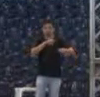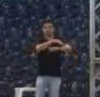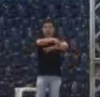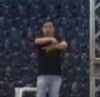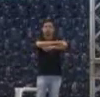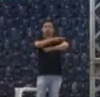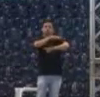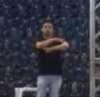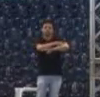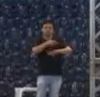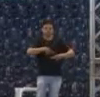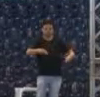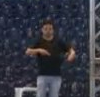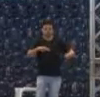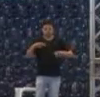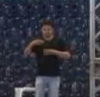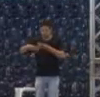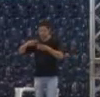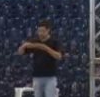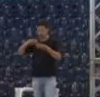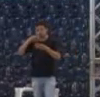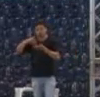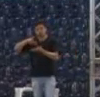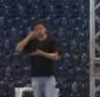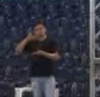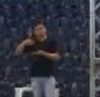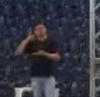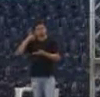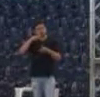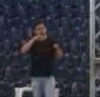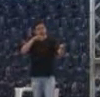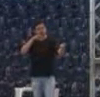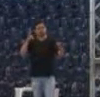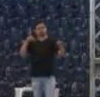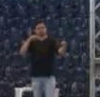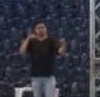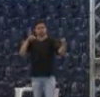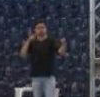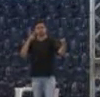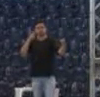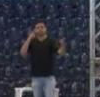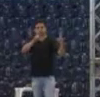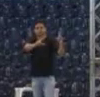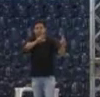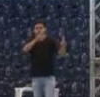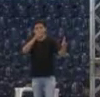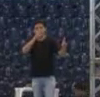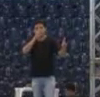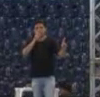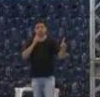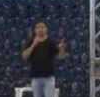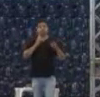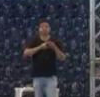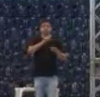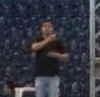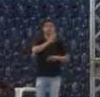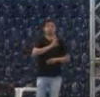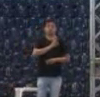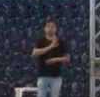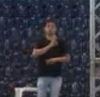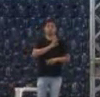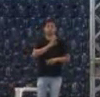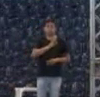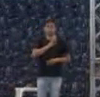percebem o que estava acontecendo alguma coisa muito interessante na voz de um policial